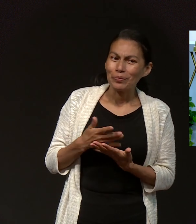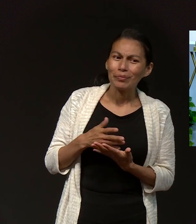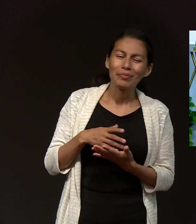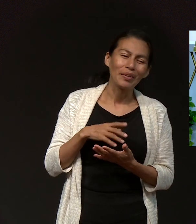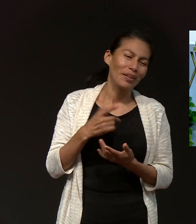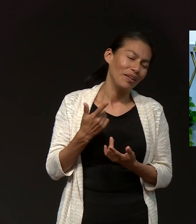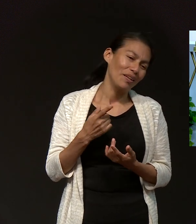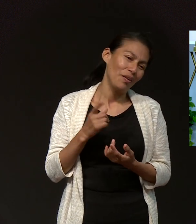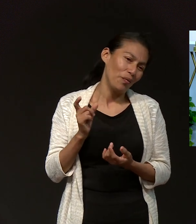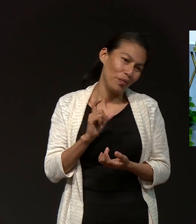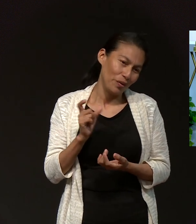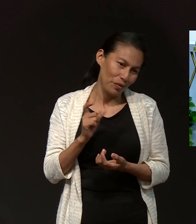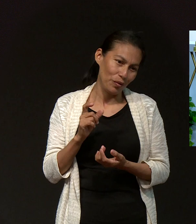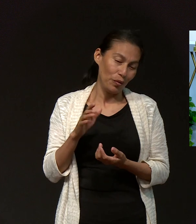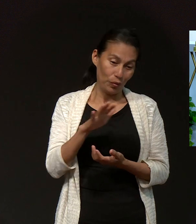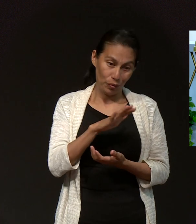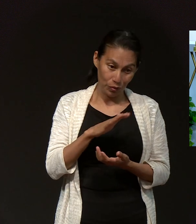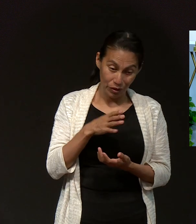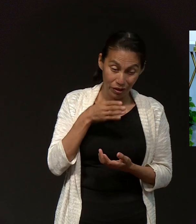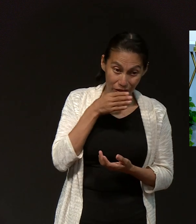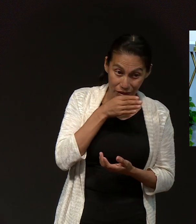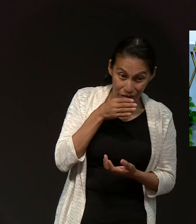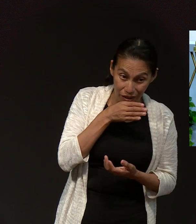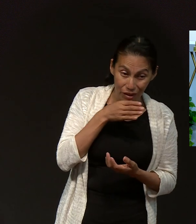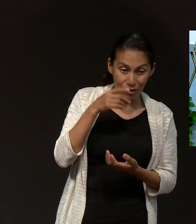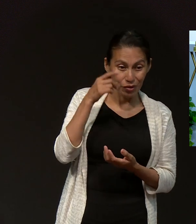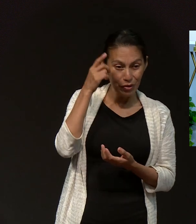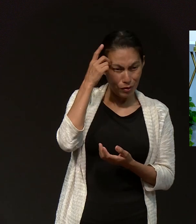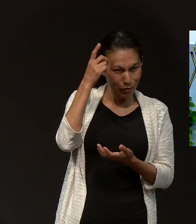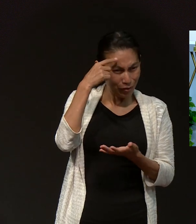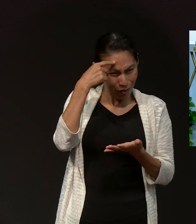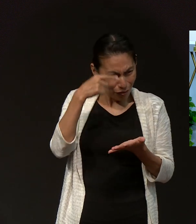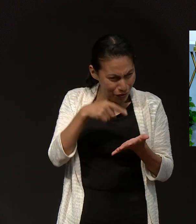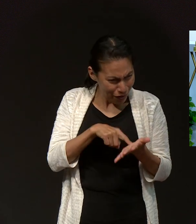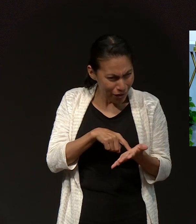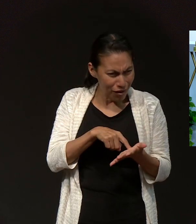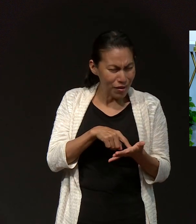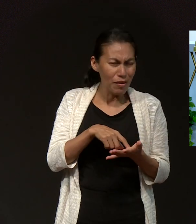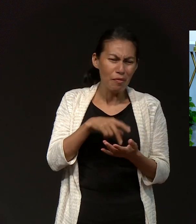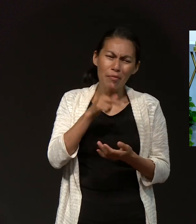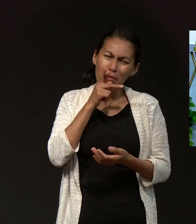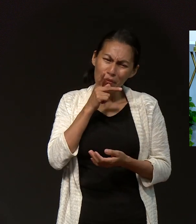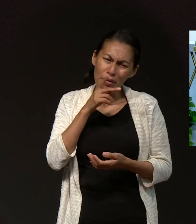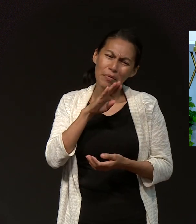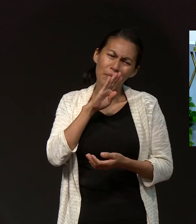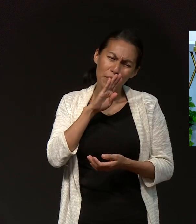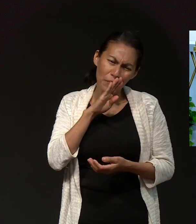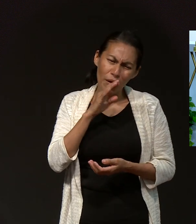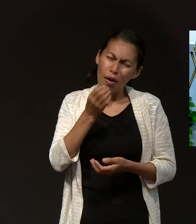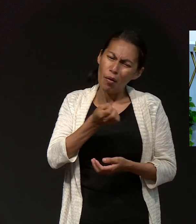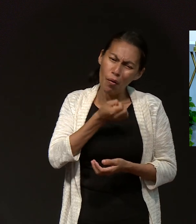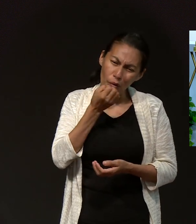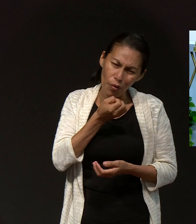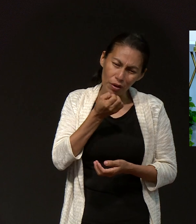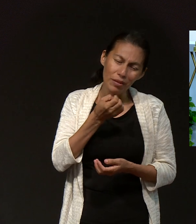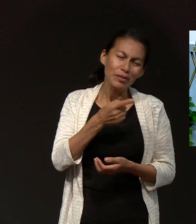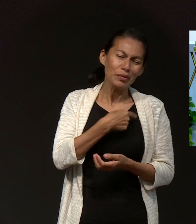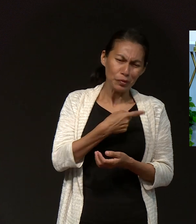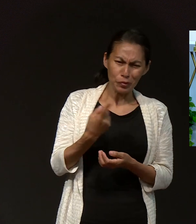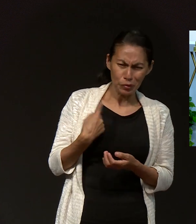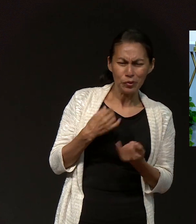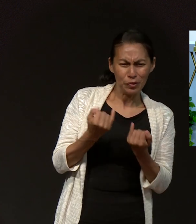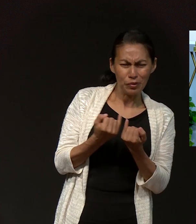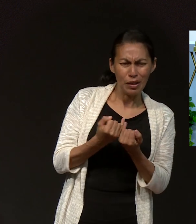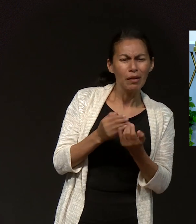sobre todo si vienen de hogares cristianos, creyentes, los padres oran por nosotros y